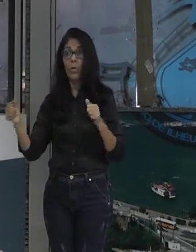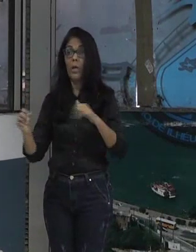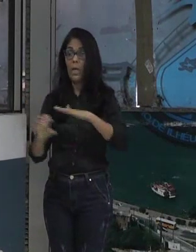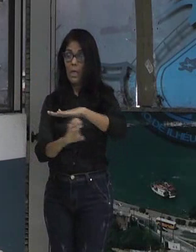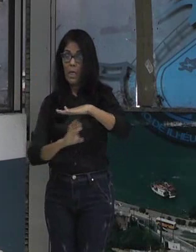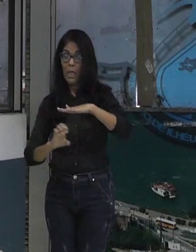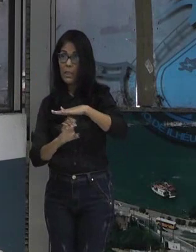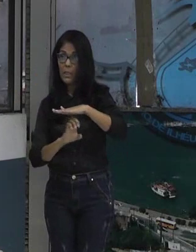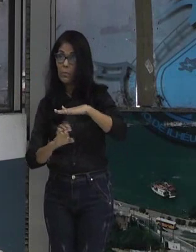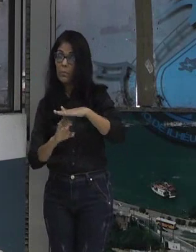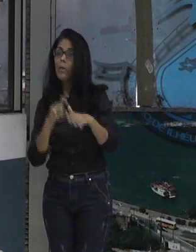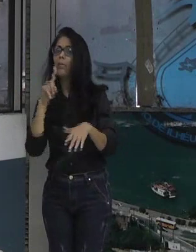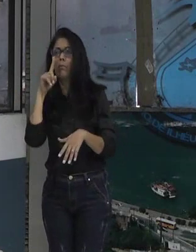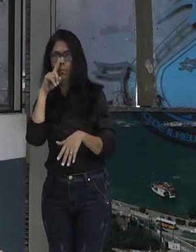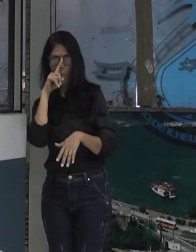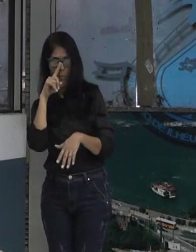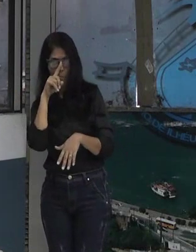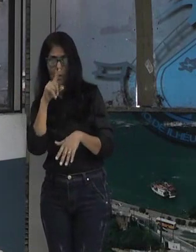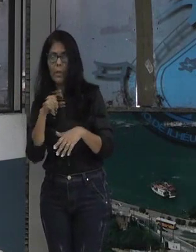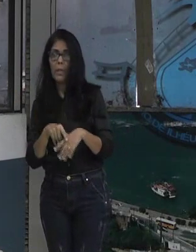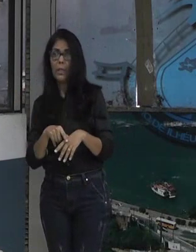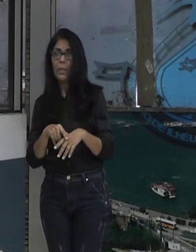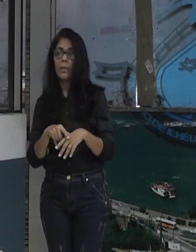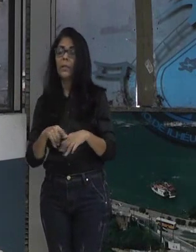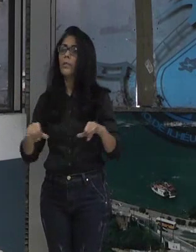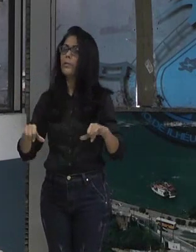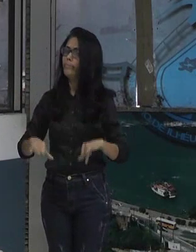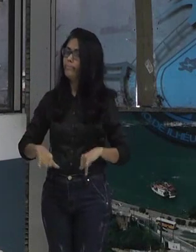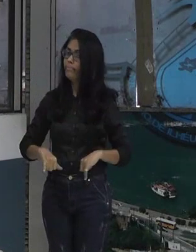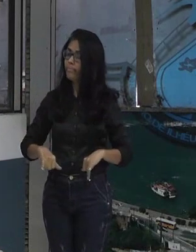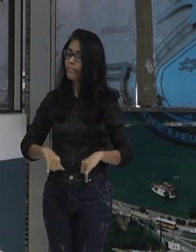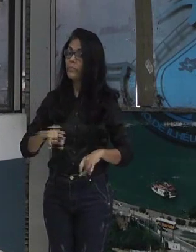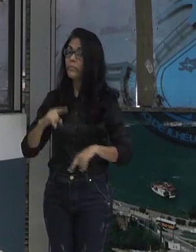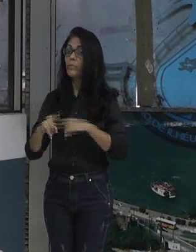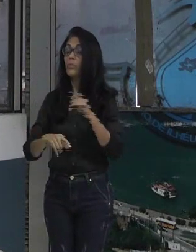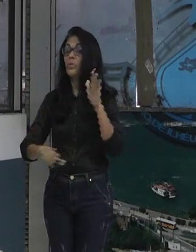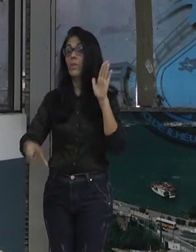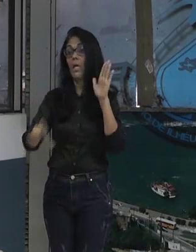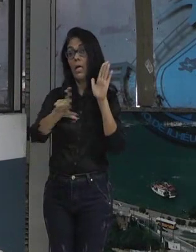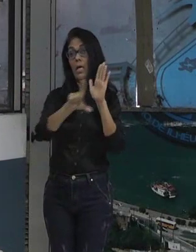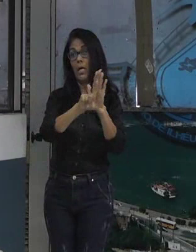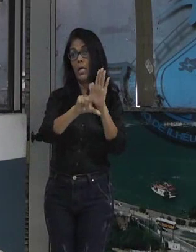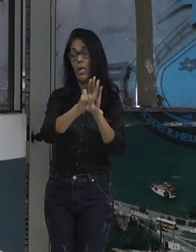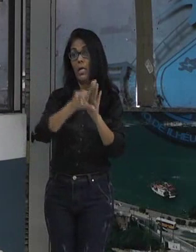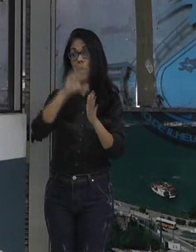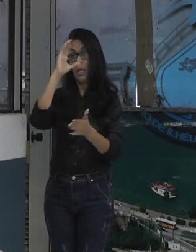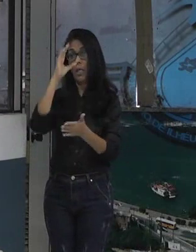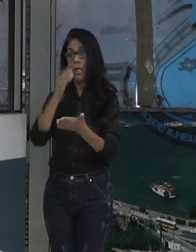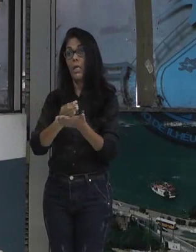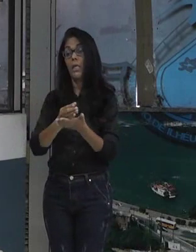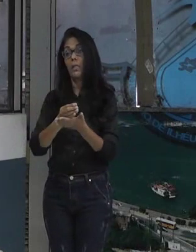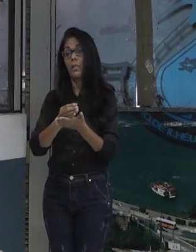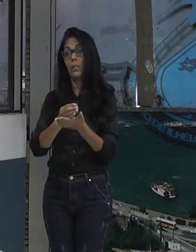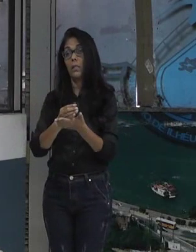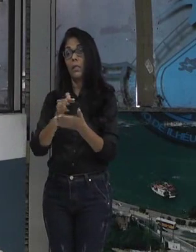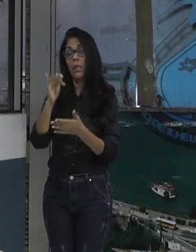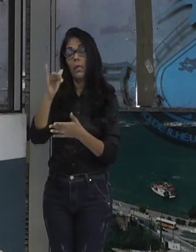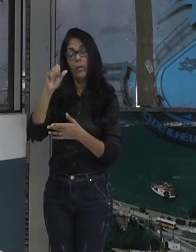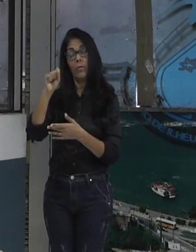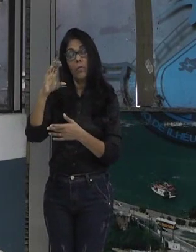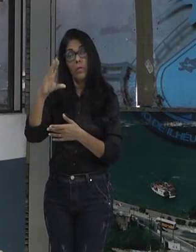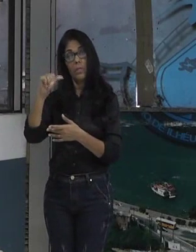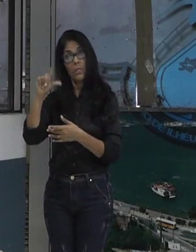correndo o risco de sofrerem as penalidades da Lei Federal de Crime Fiscal. E aí a gente